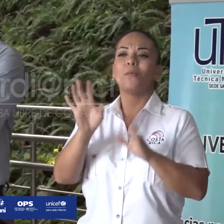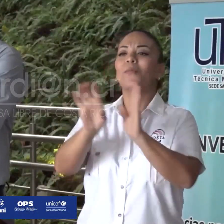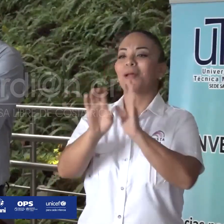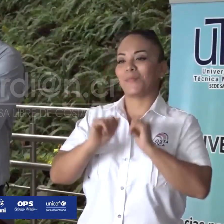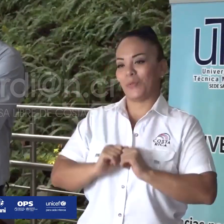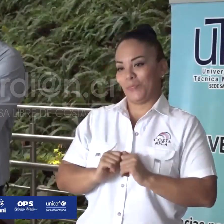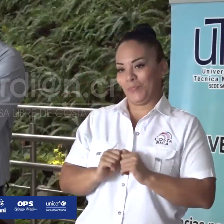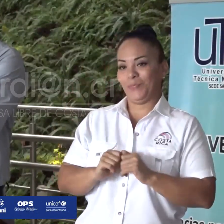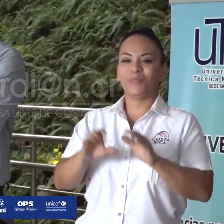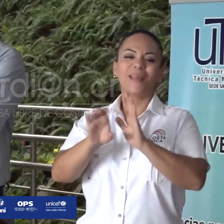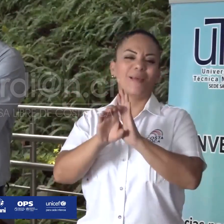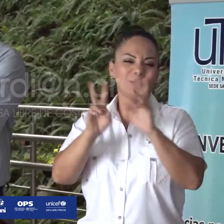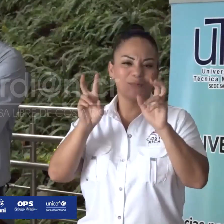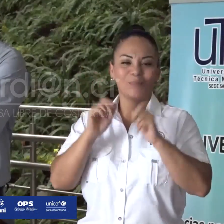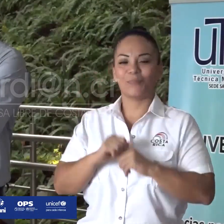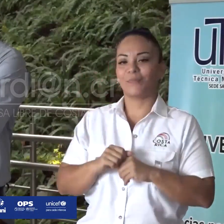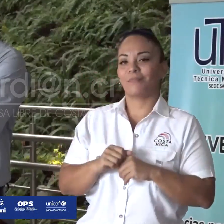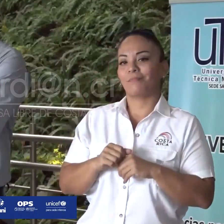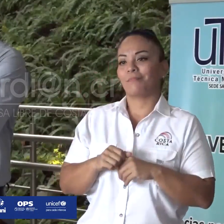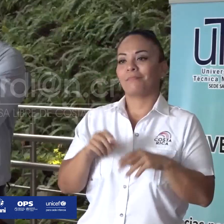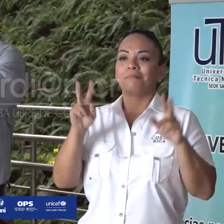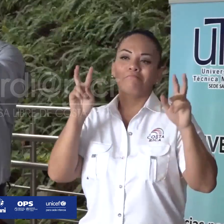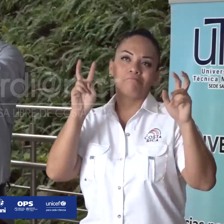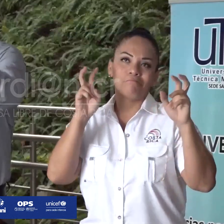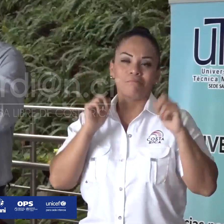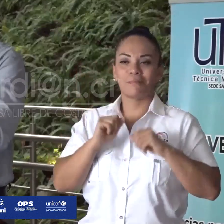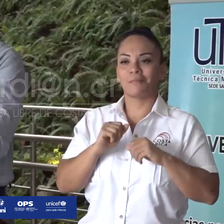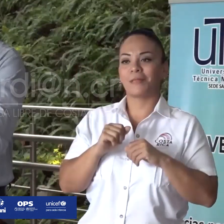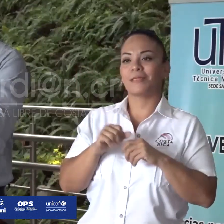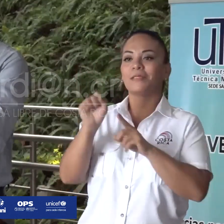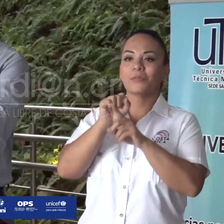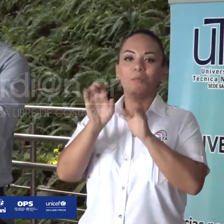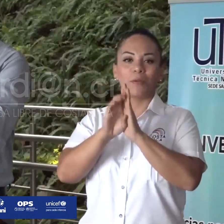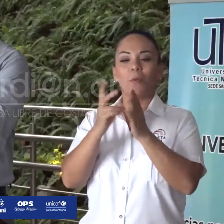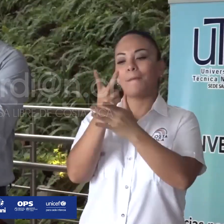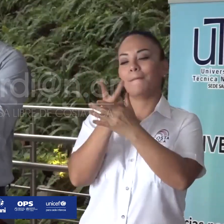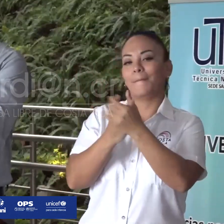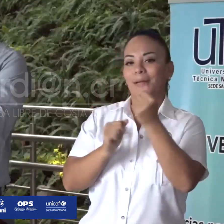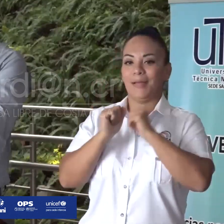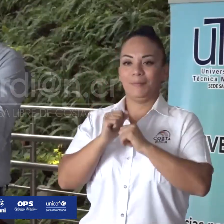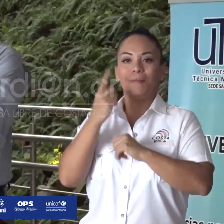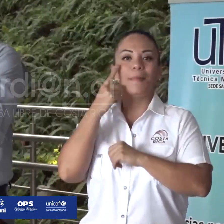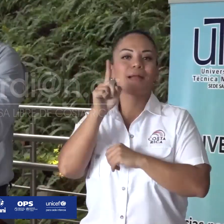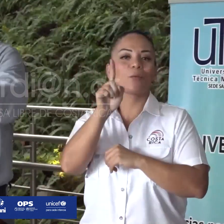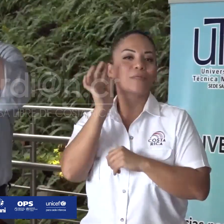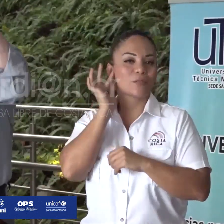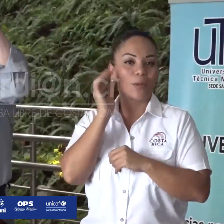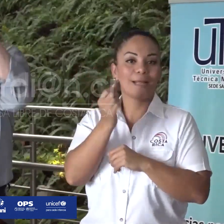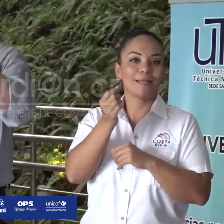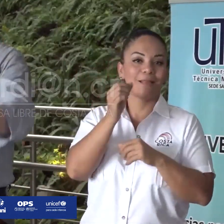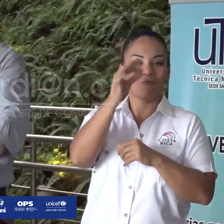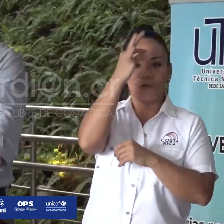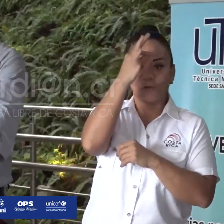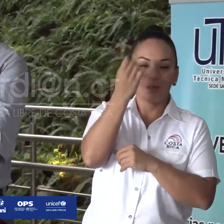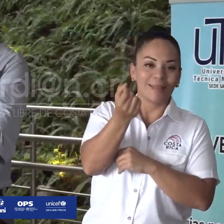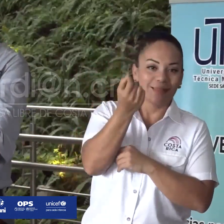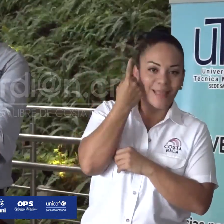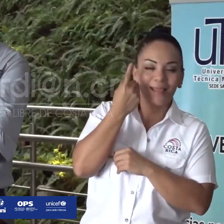pareja, para poner un símil que la señora de la fortuna entienda, o la señora